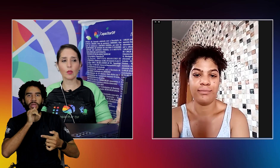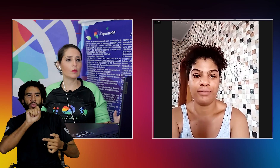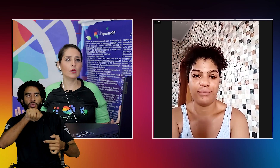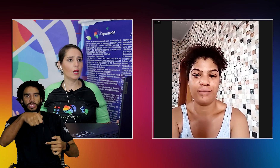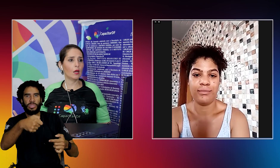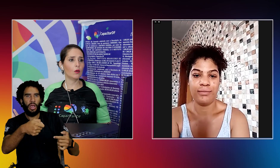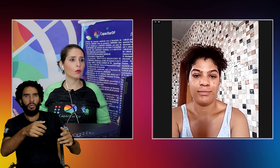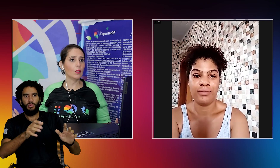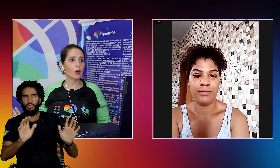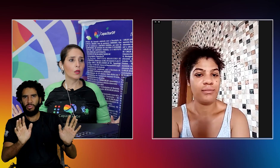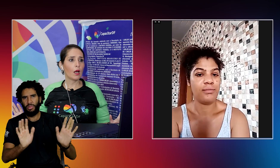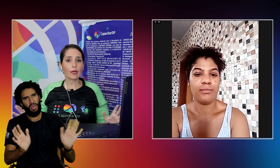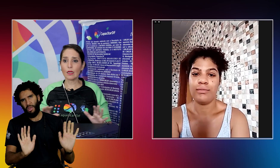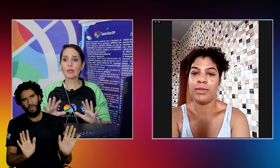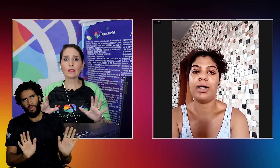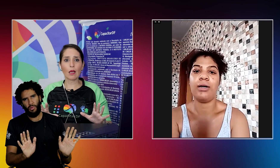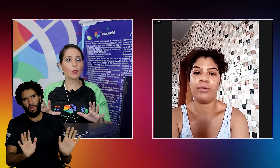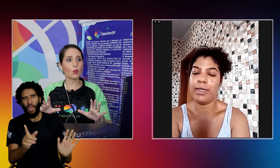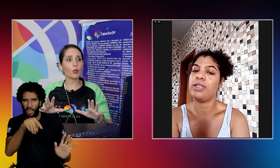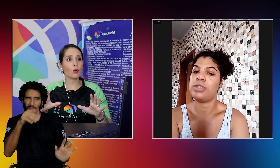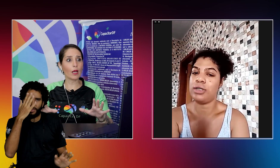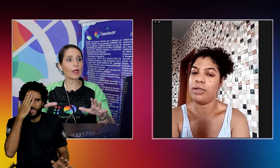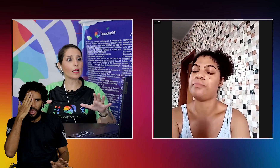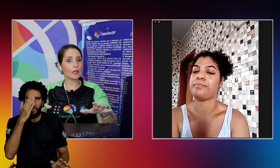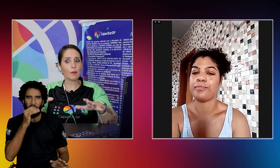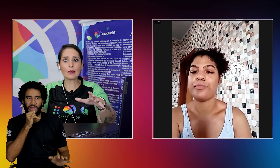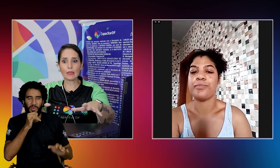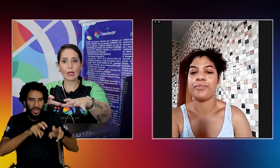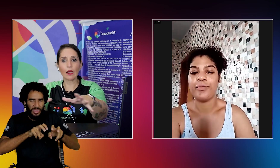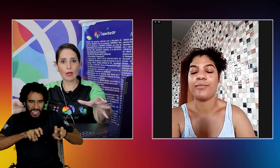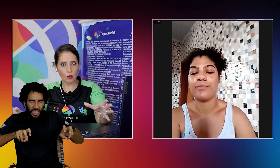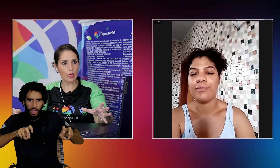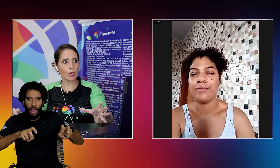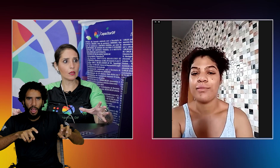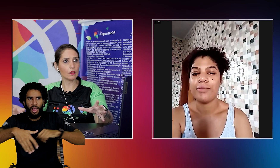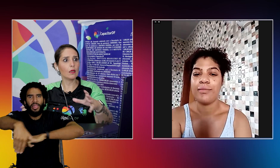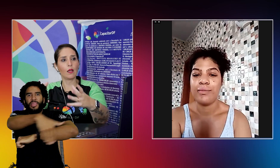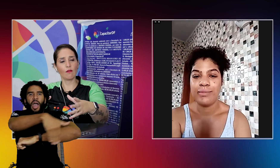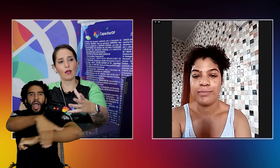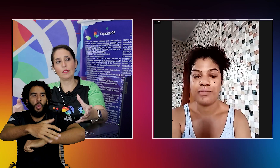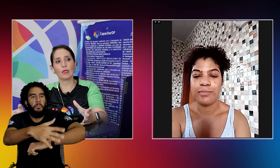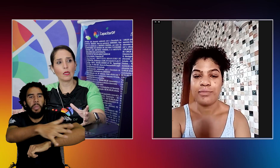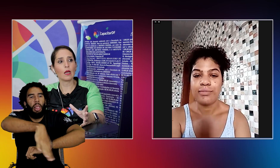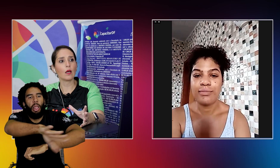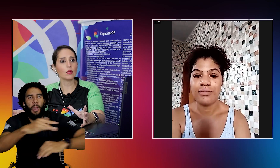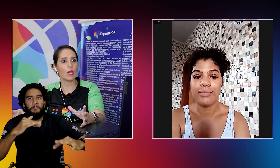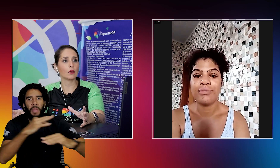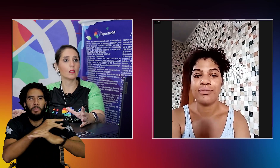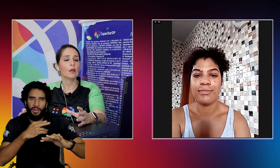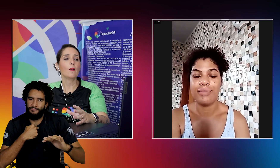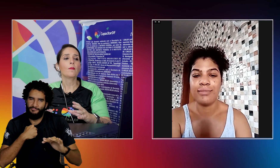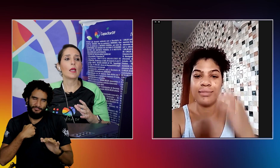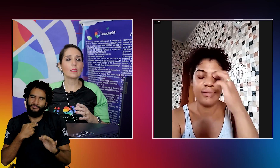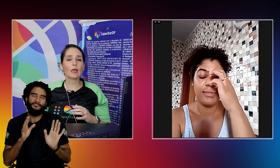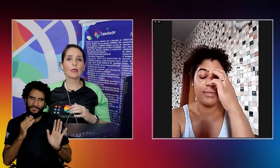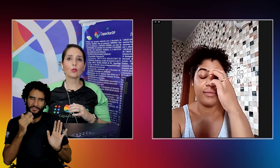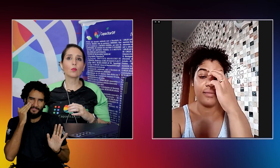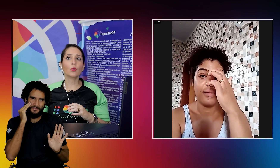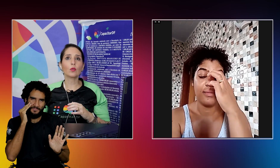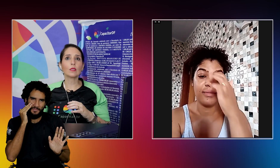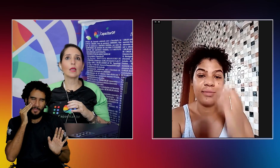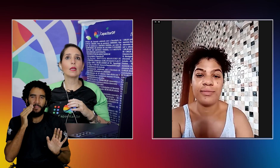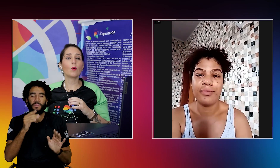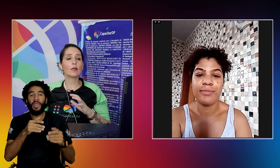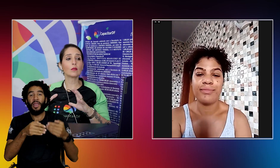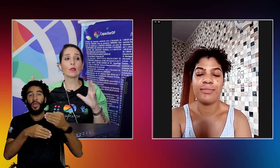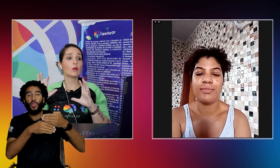calçada? Não. A criança Não, sabe que o entendi. único lugar que ela tem para sentar é a calçada. Ela vai e senta na calçada. Esse caso do